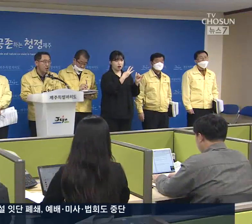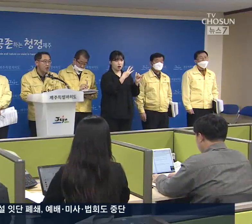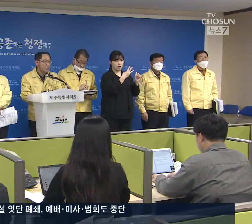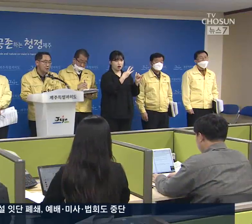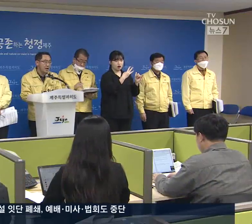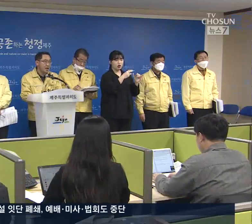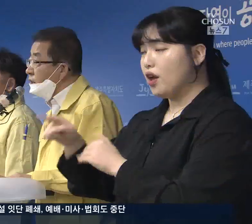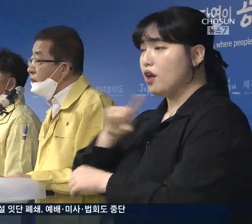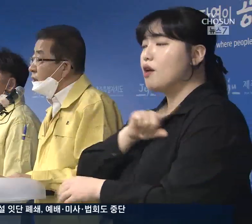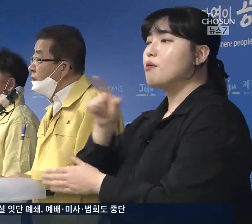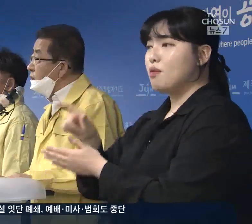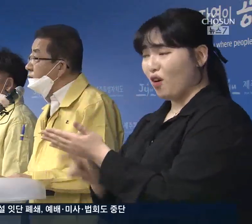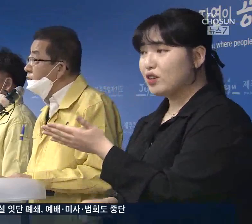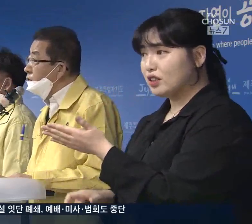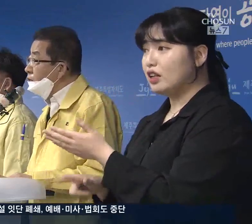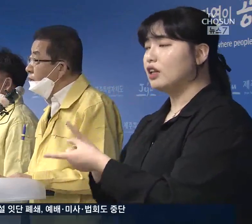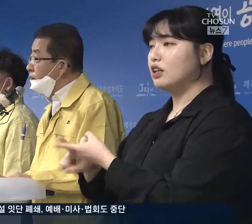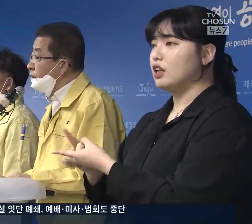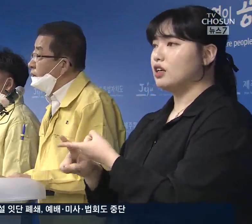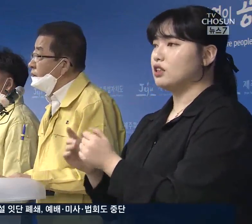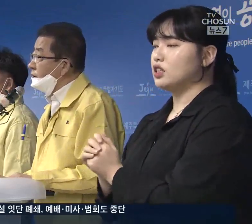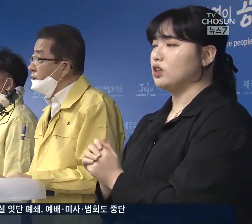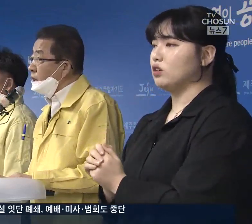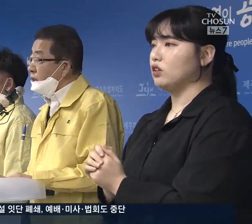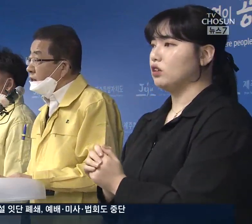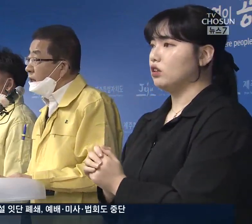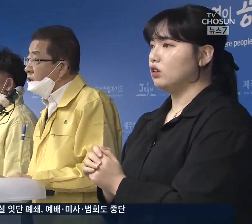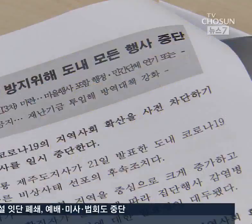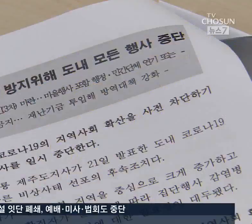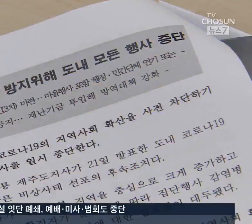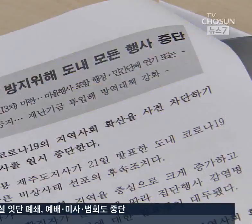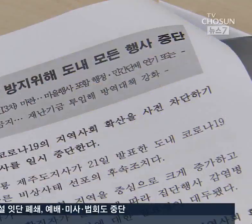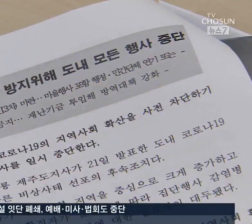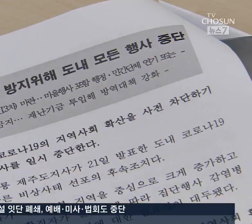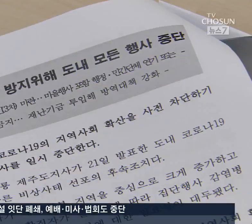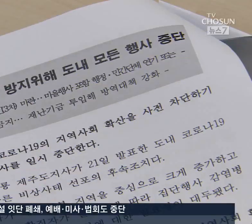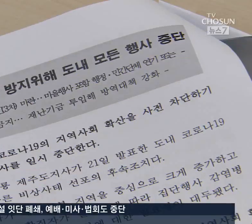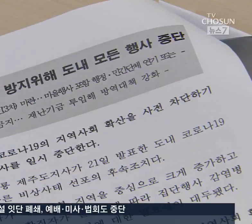증상을 보여 검사를 받고 결과를 기다리고 있습니다. TV조선 이심철입니다.